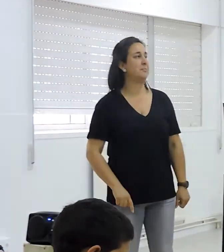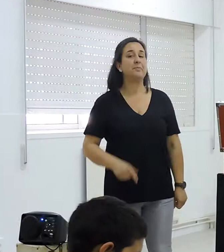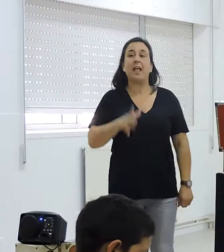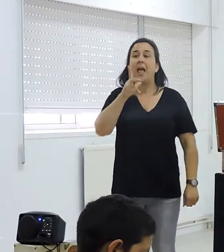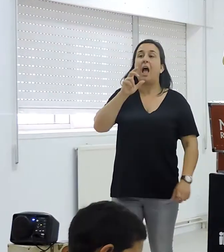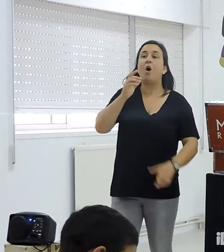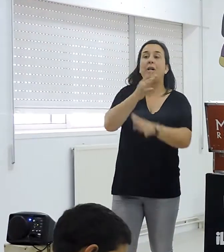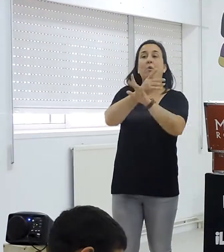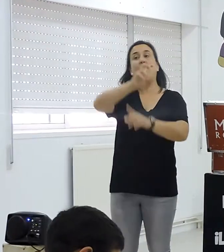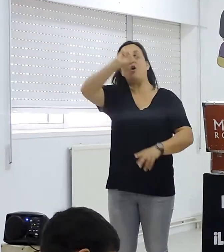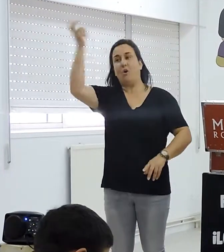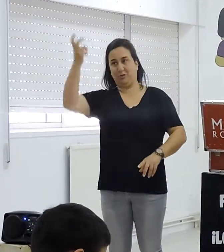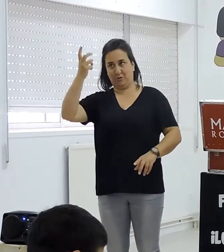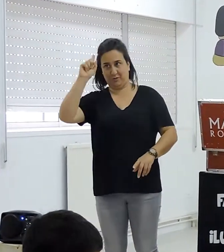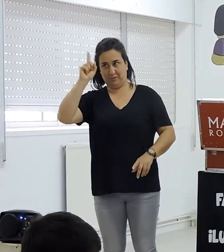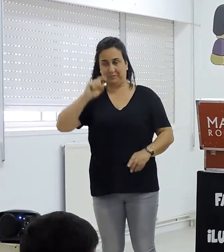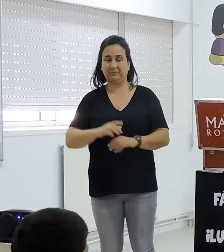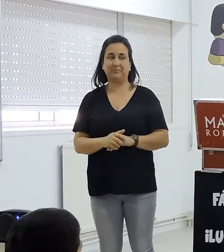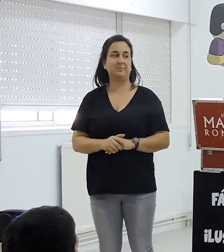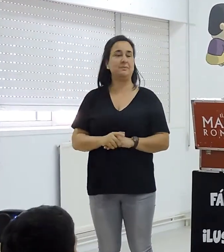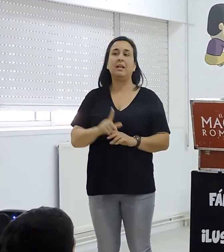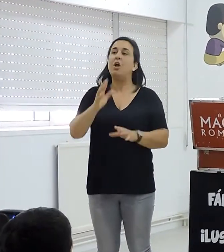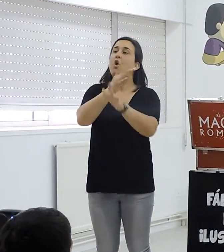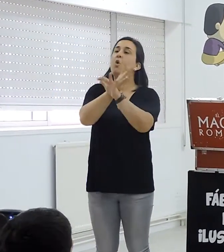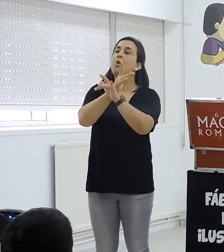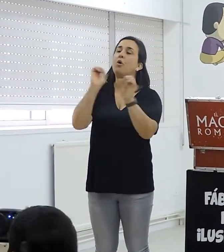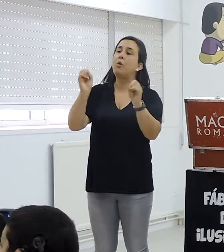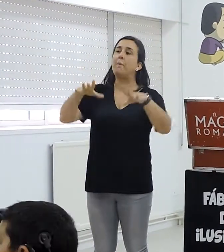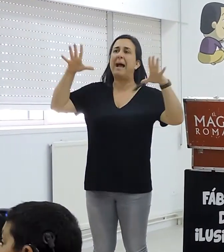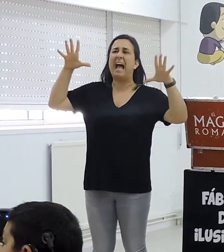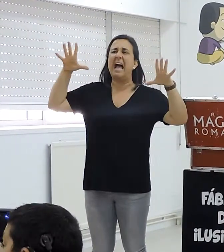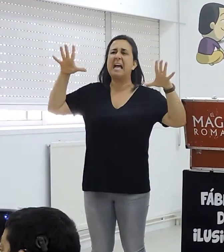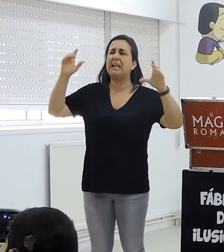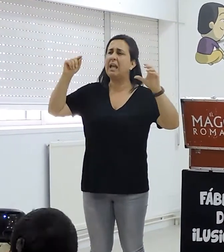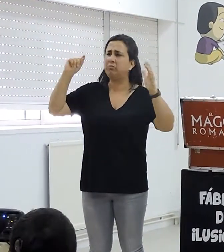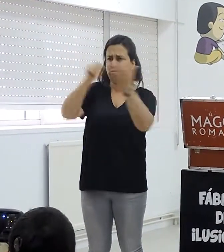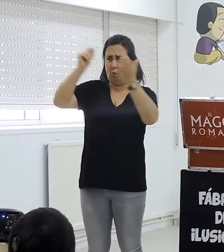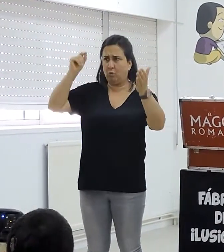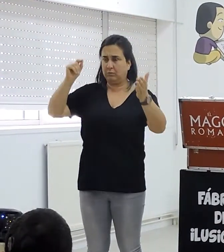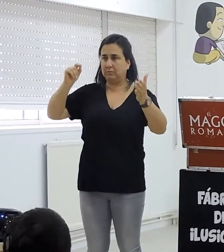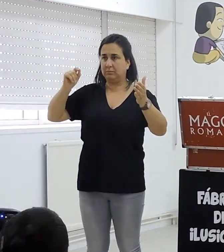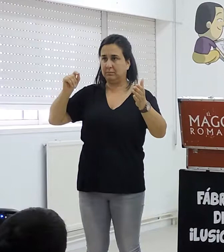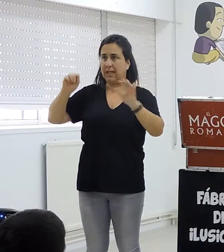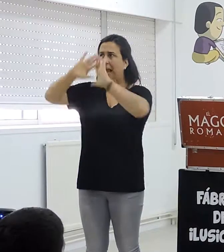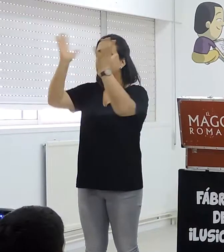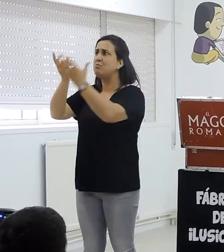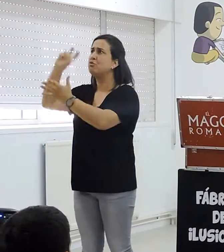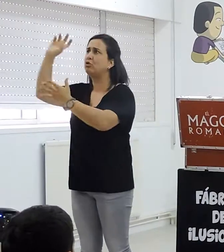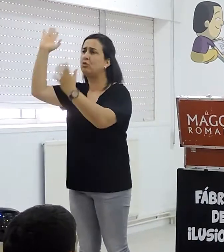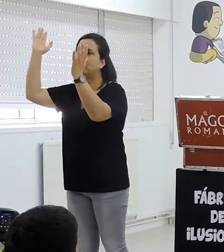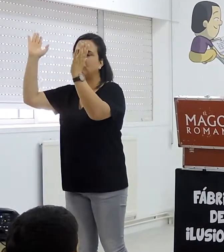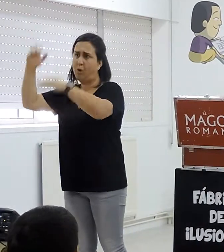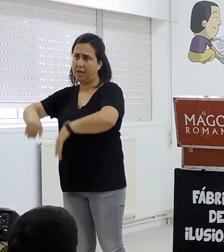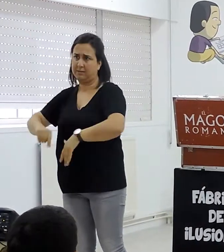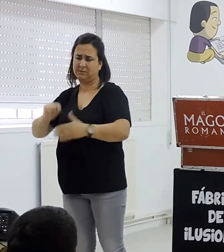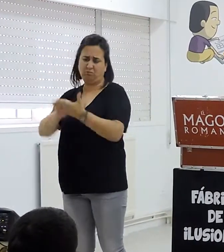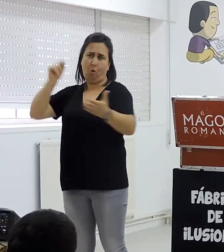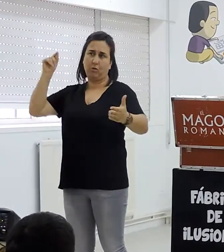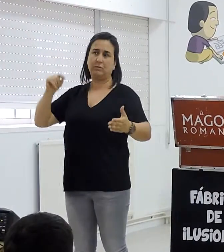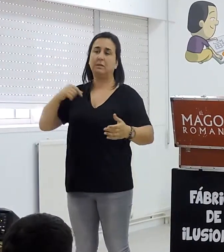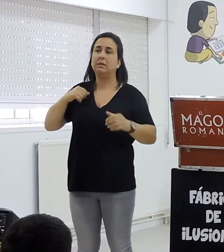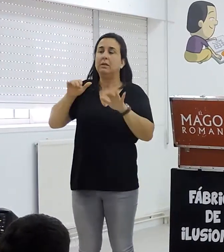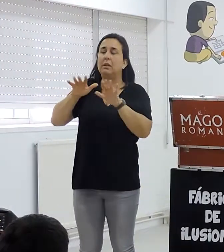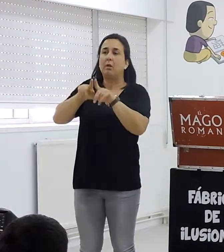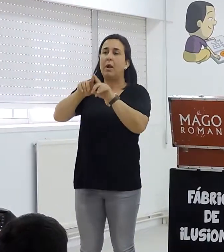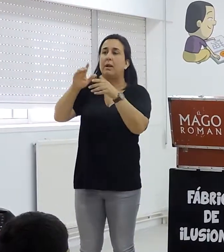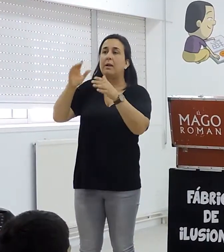Voy a hacer otro juego. Venga, va. Es el juego de magia más rápido del mundo. Muy rápido. Va a viajar